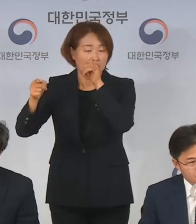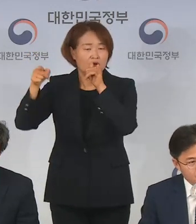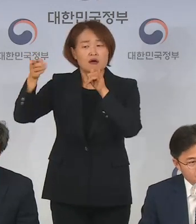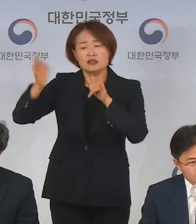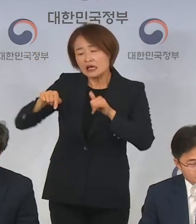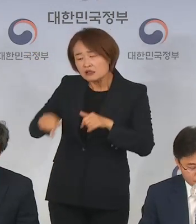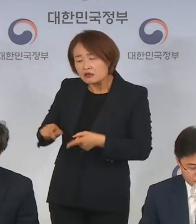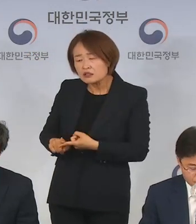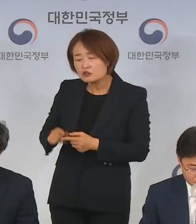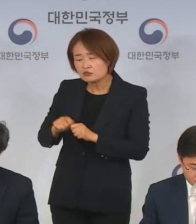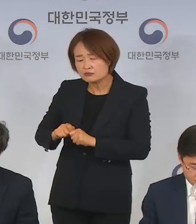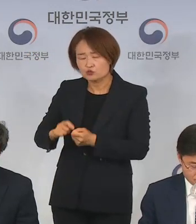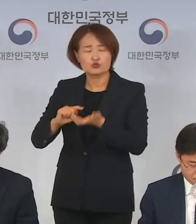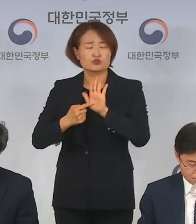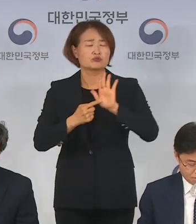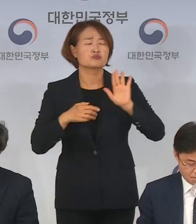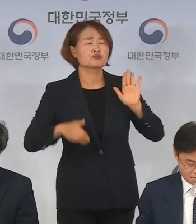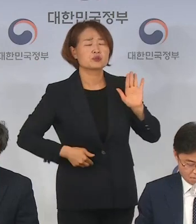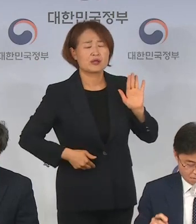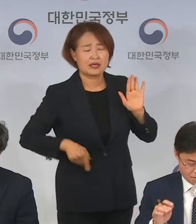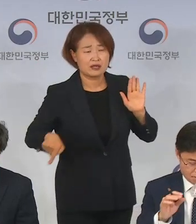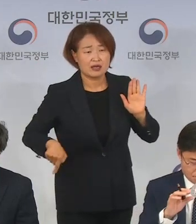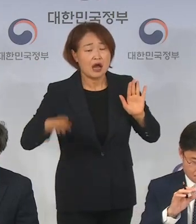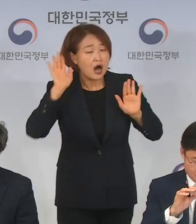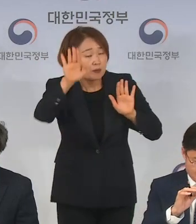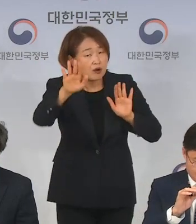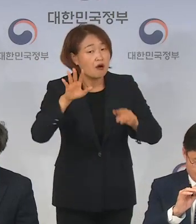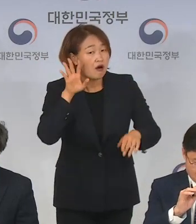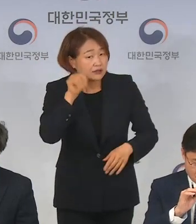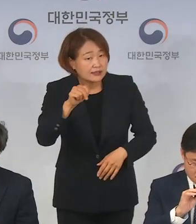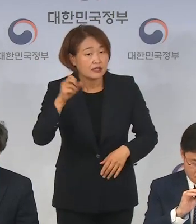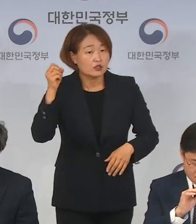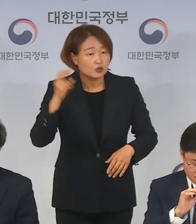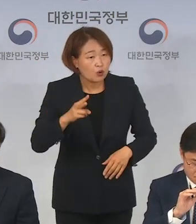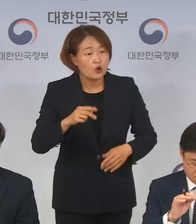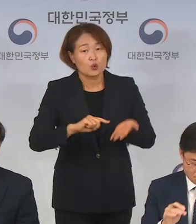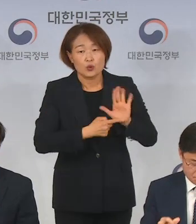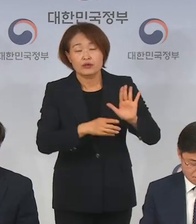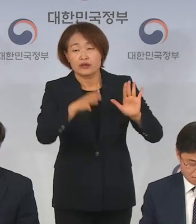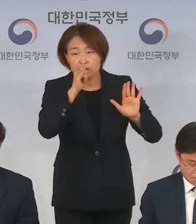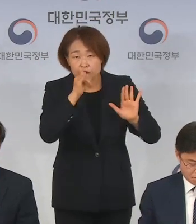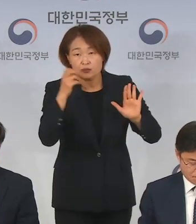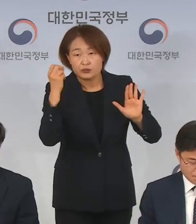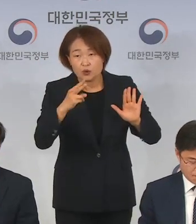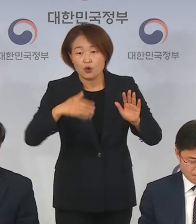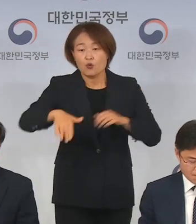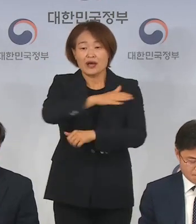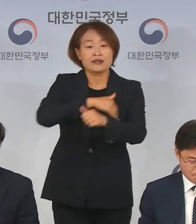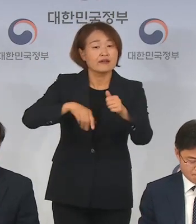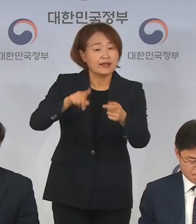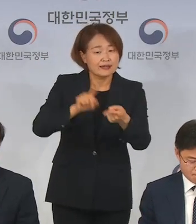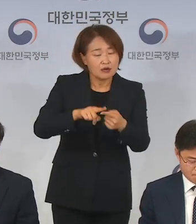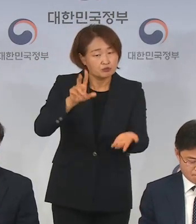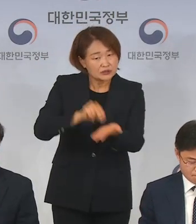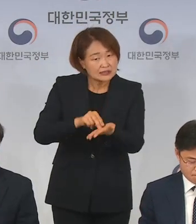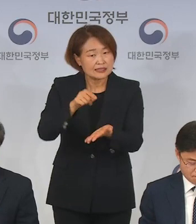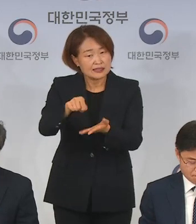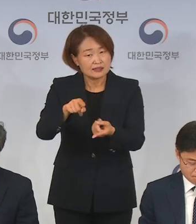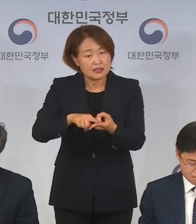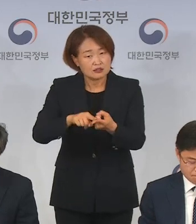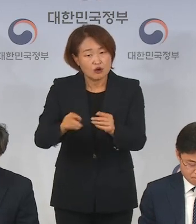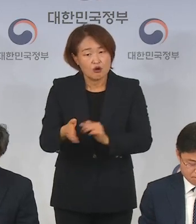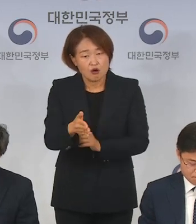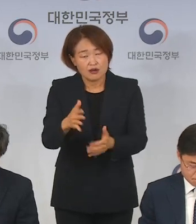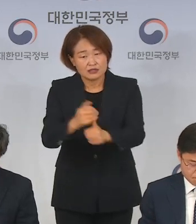더 구체적으로 예. 앞으로 언제쯤 이렇게 해서 공개가 될 거고 뭐 환경 시료도 이런 식으로 될 거다. 그것도 좀